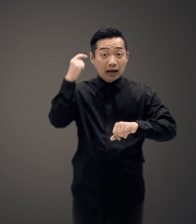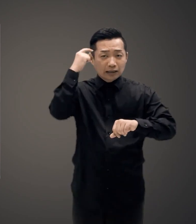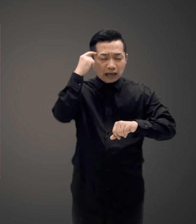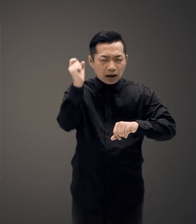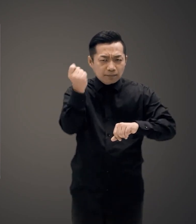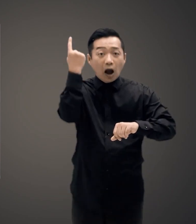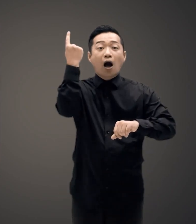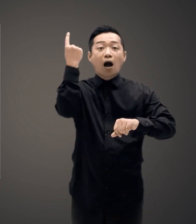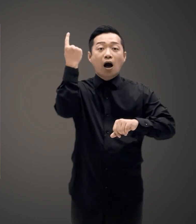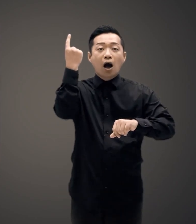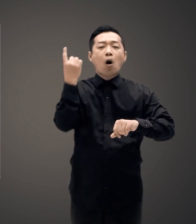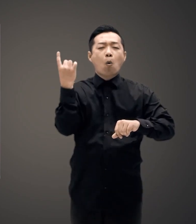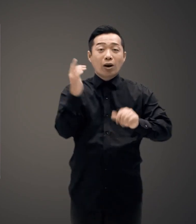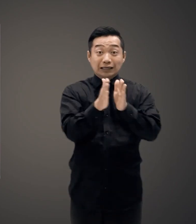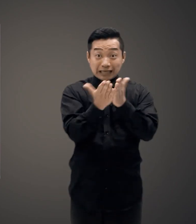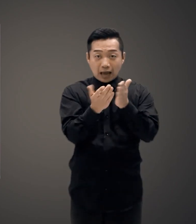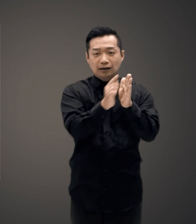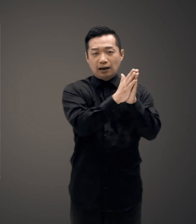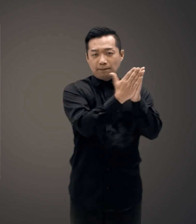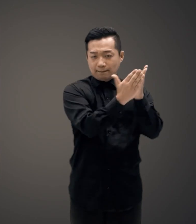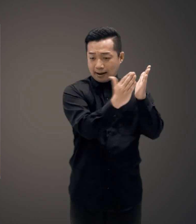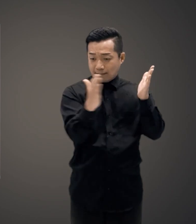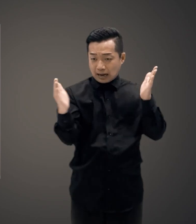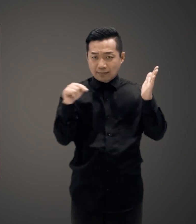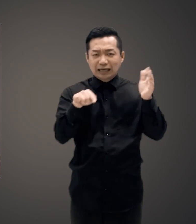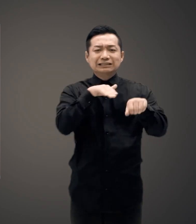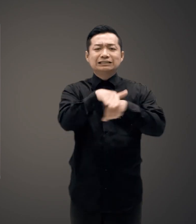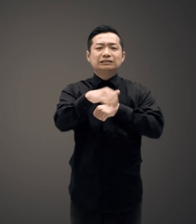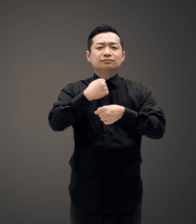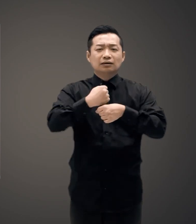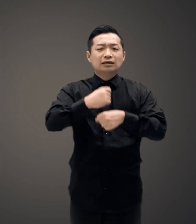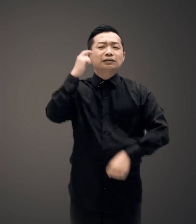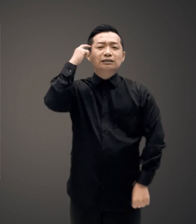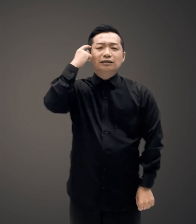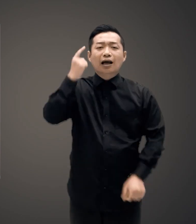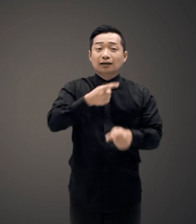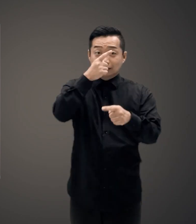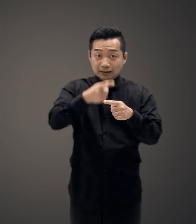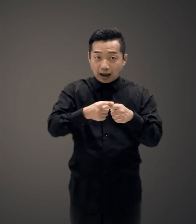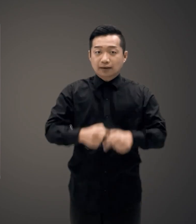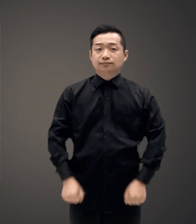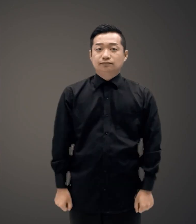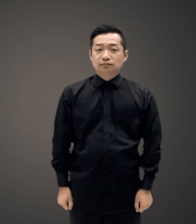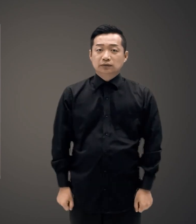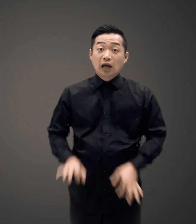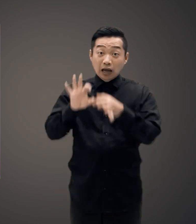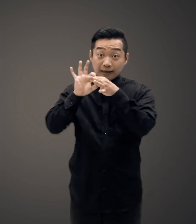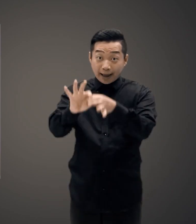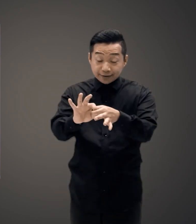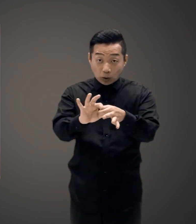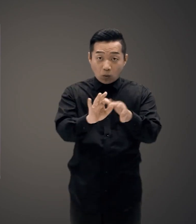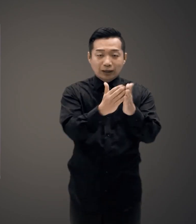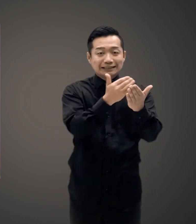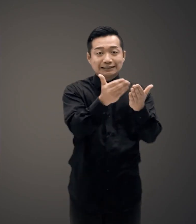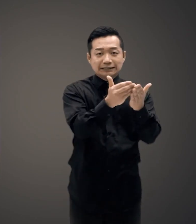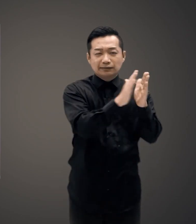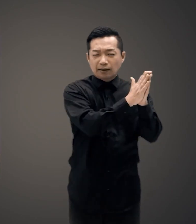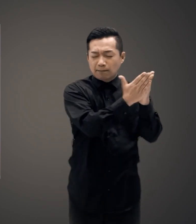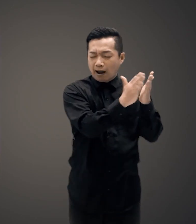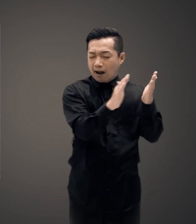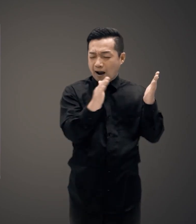사막을 떠올리게 된 게 아코디언 곡의 책의 형식에 대해서 이렇게 생각을 하다가 끝없이